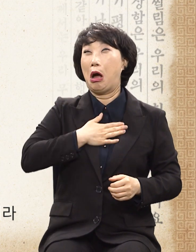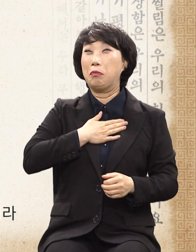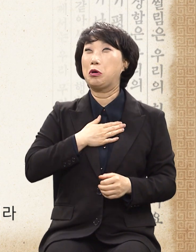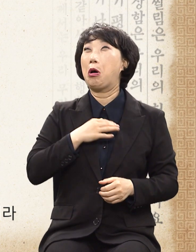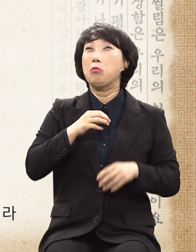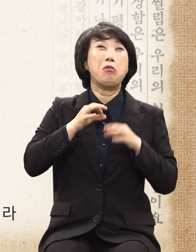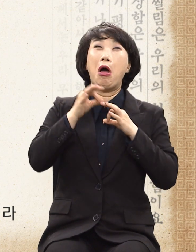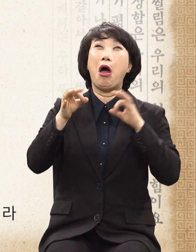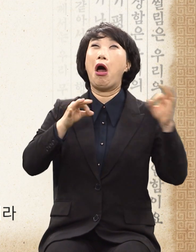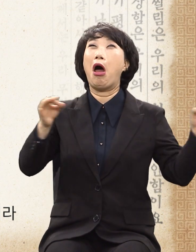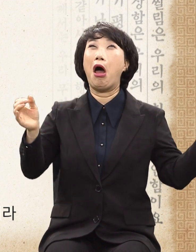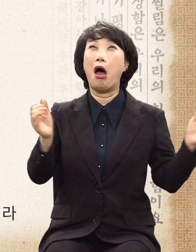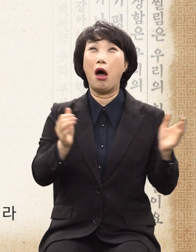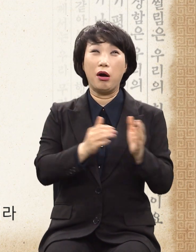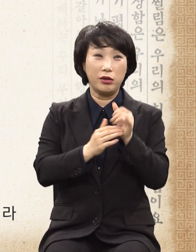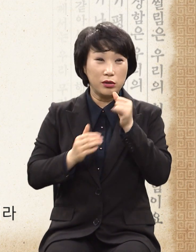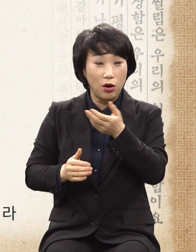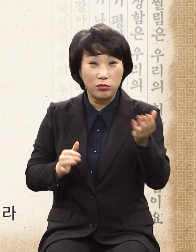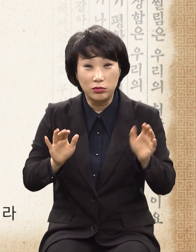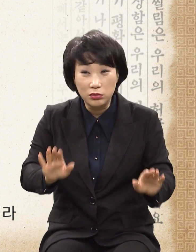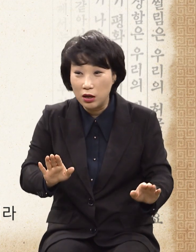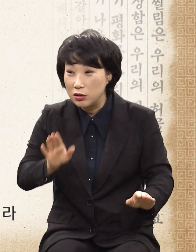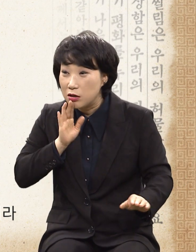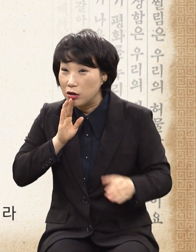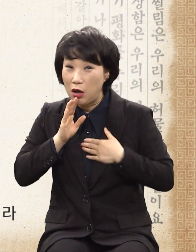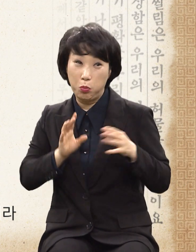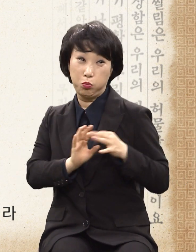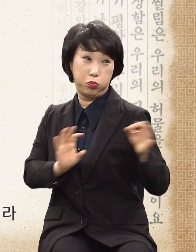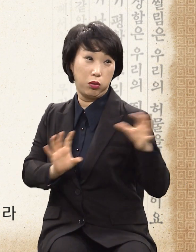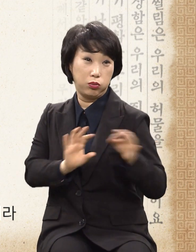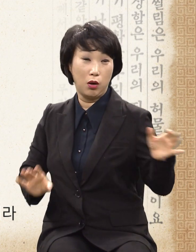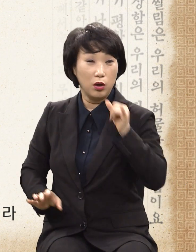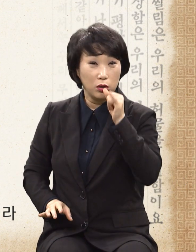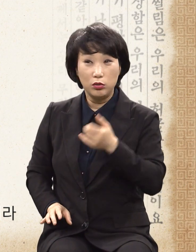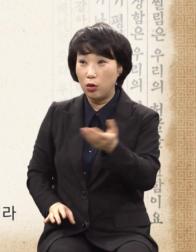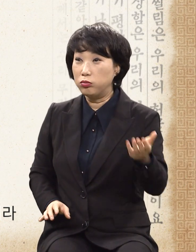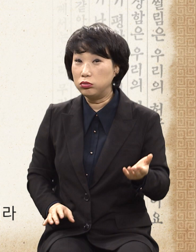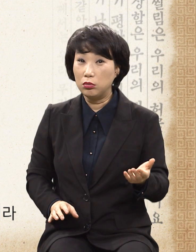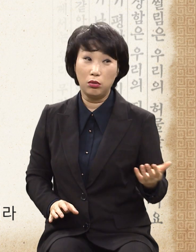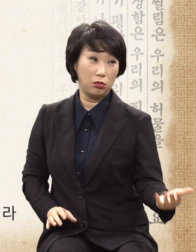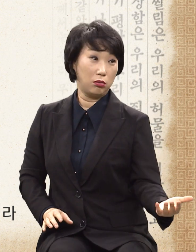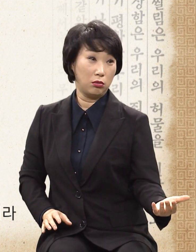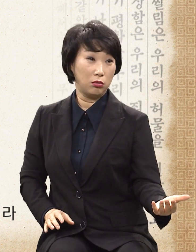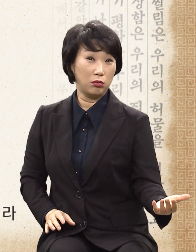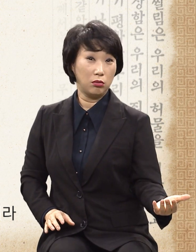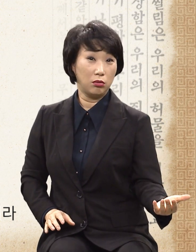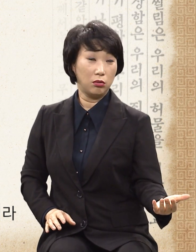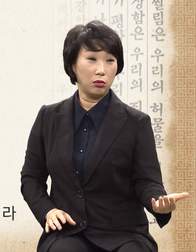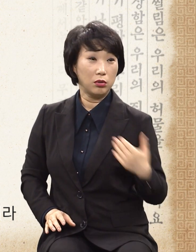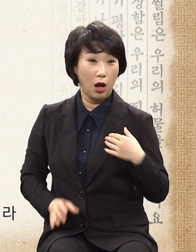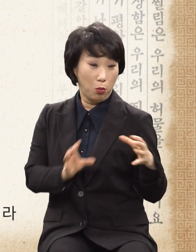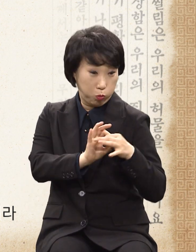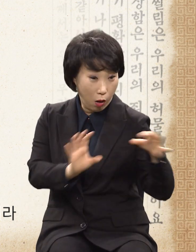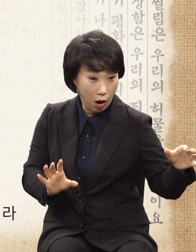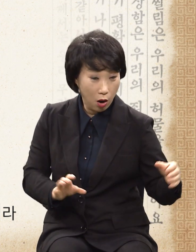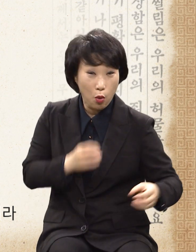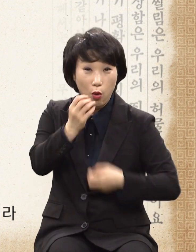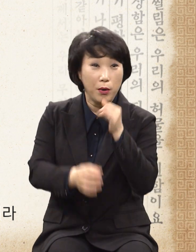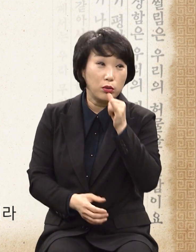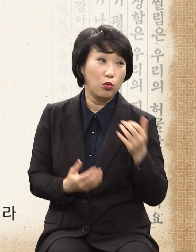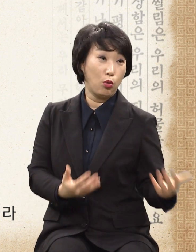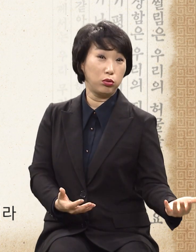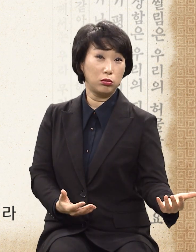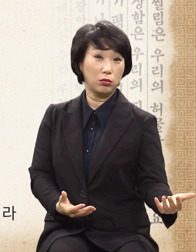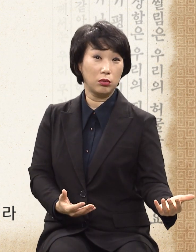나오는 감성뿐이지 실제는 나하고 아무 상관없는 가사예요. 아무 상관없는 고백이요